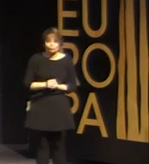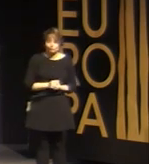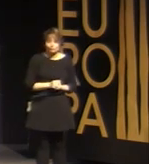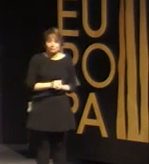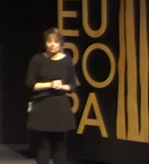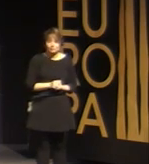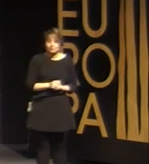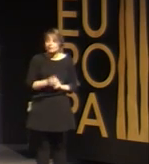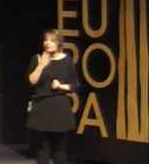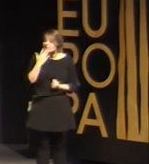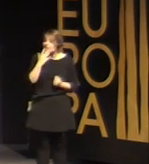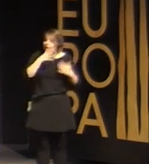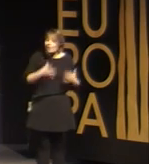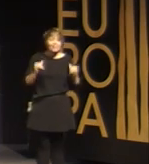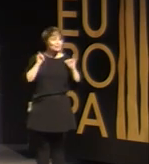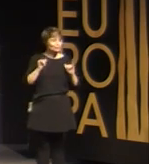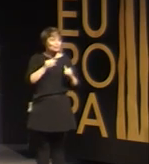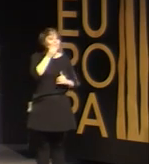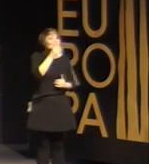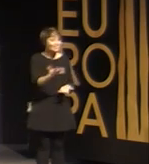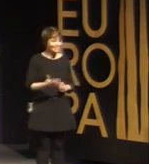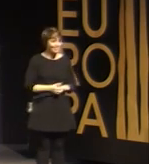qué tal si disfrutamos el momento